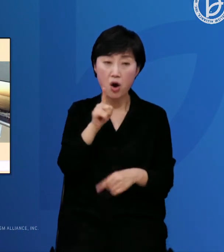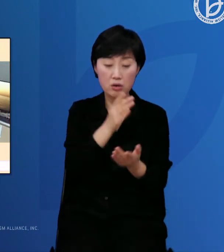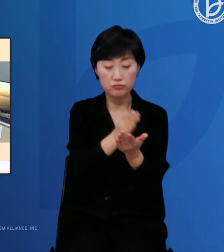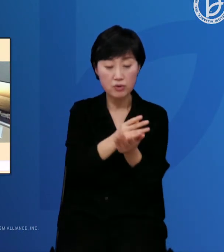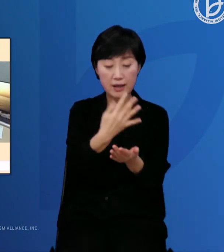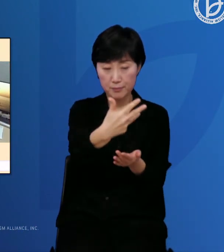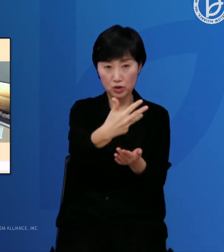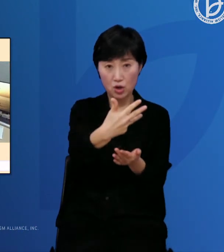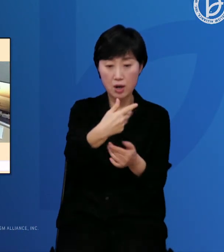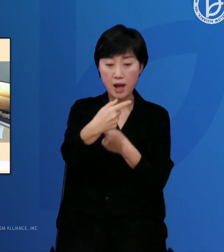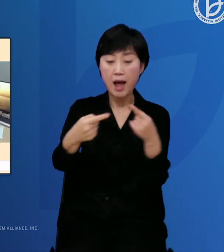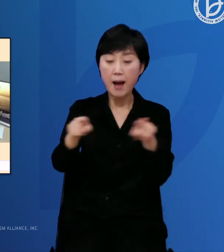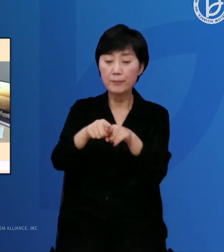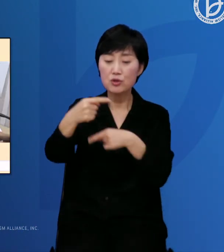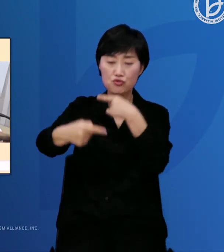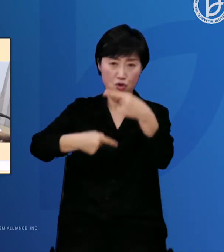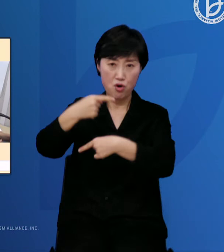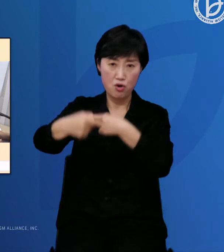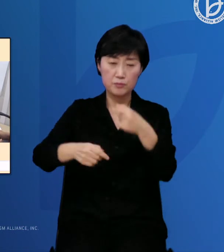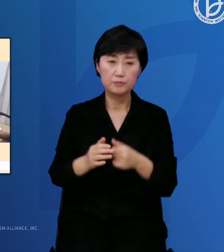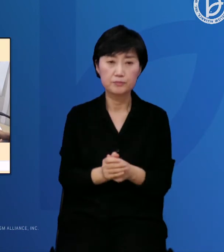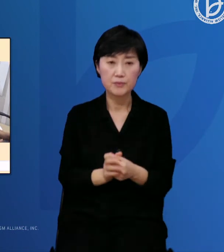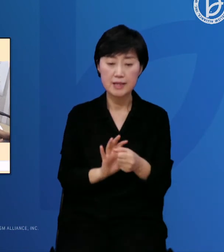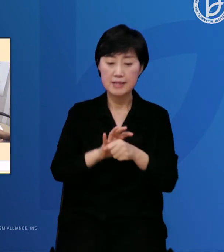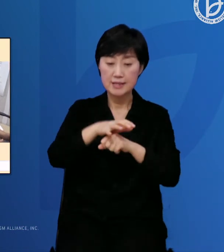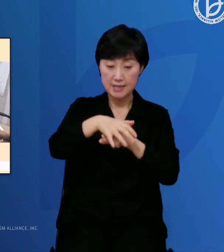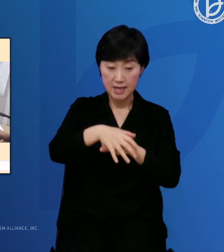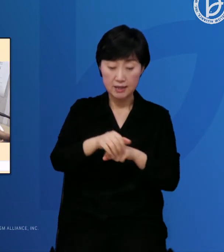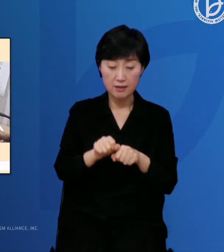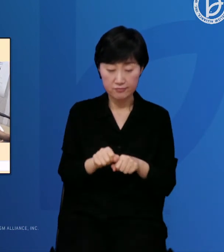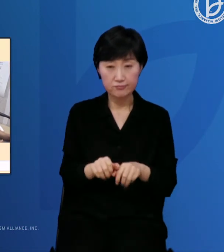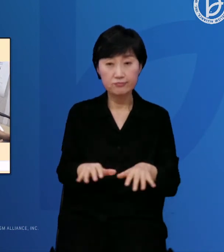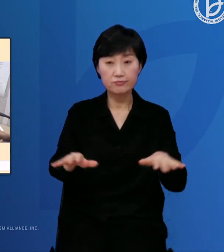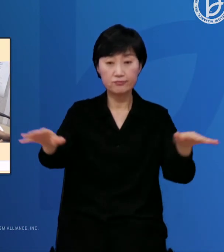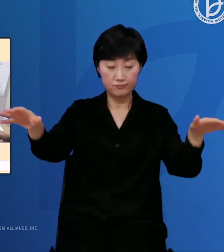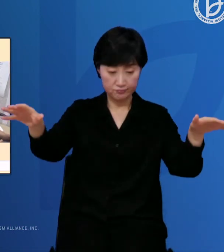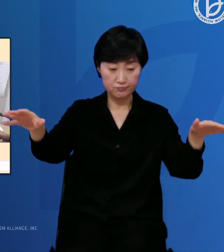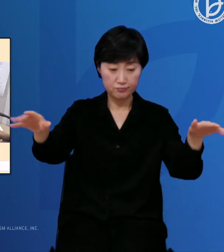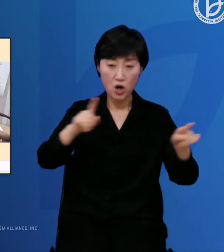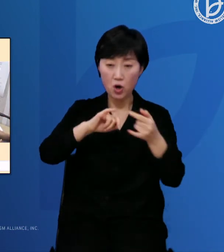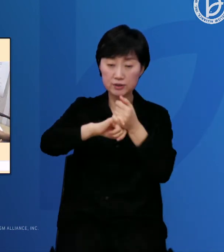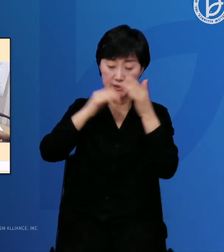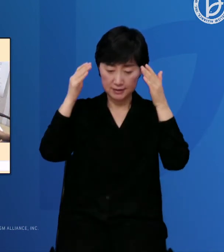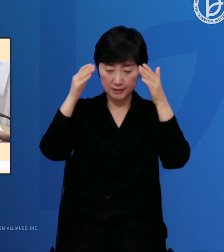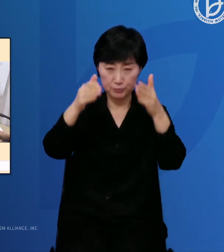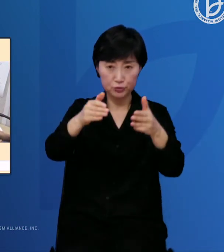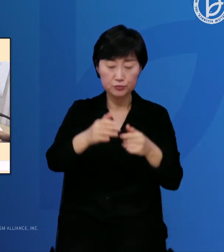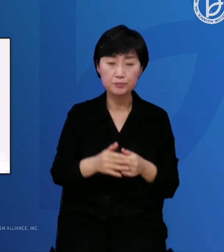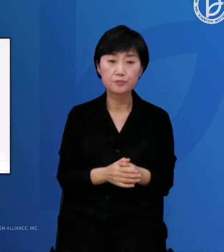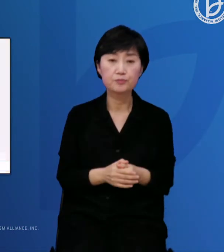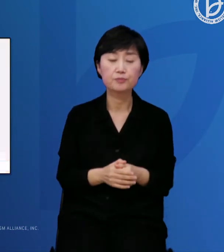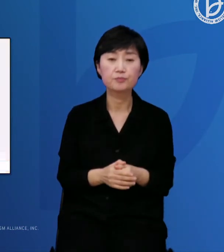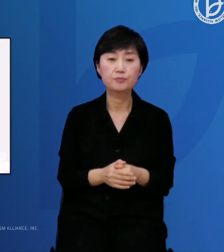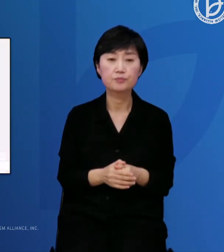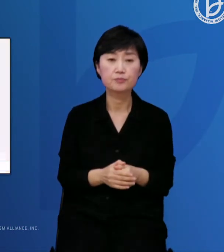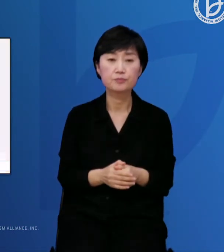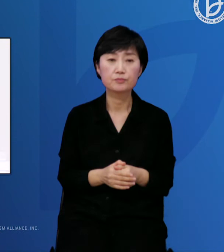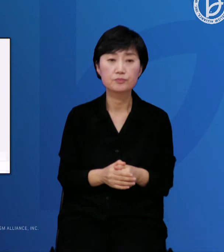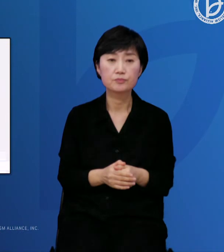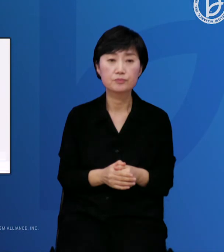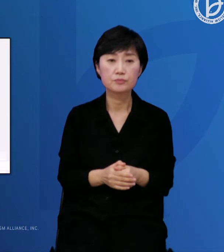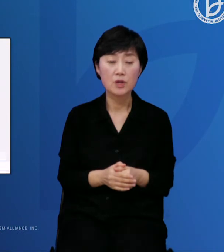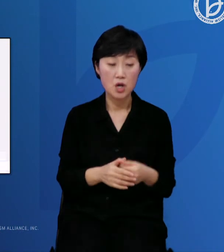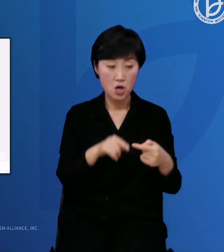8개 국어와 수어로 통역돼 전 세계 제자들이 올해 성취될 언약에 집중했습니다. 이번 원단